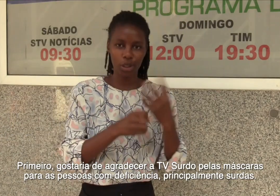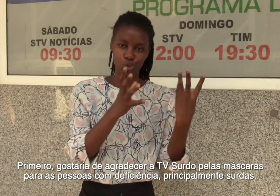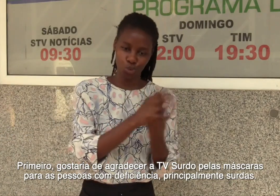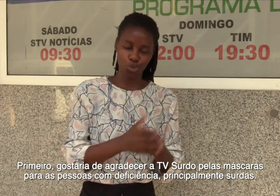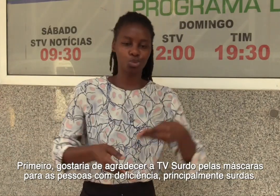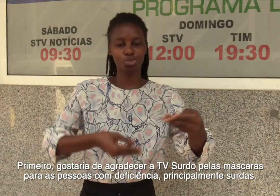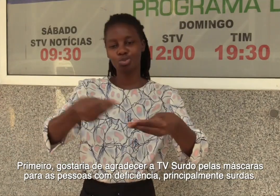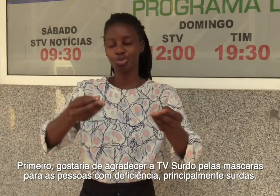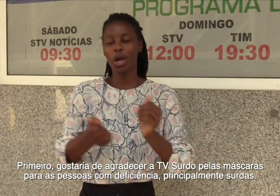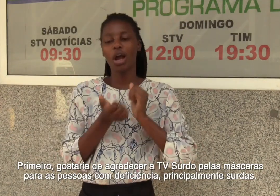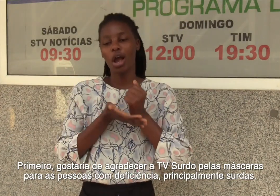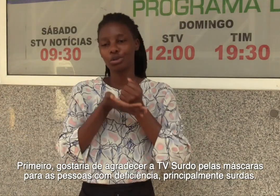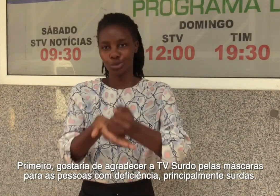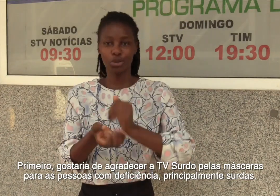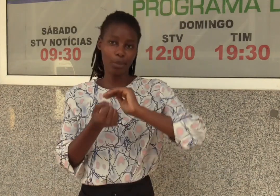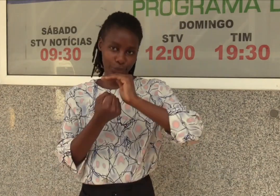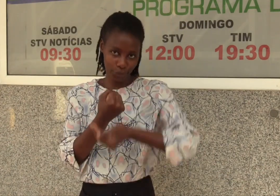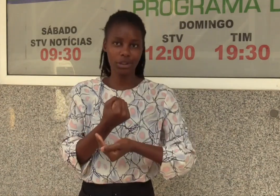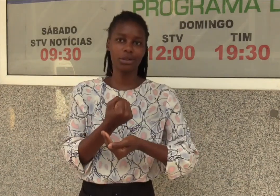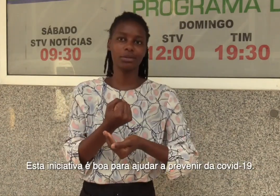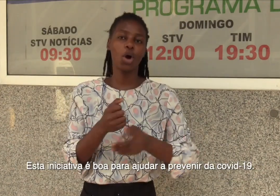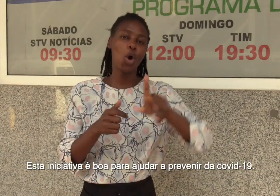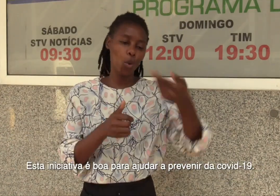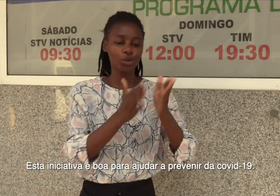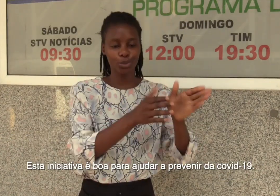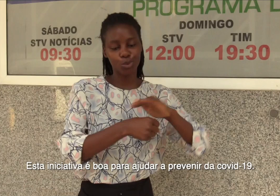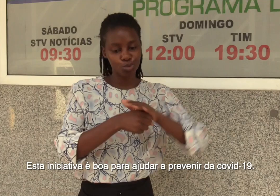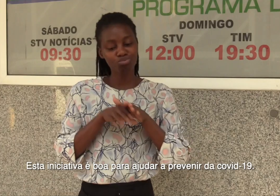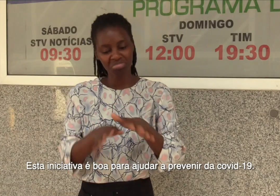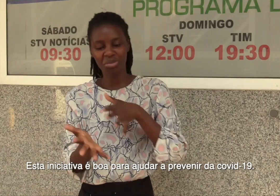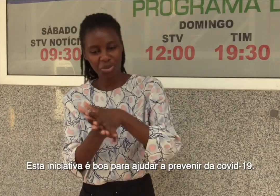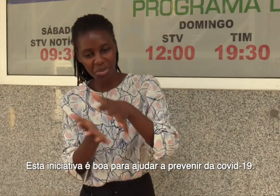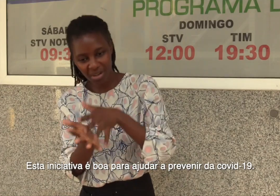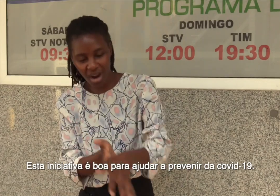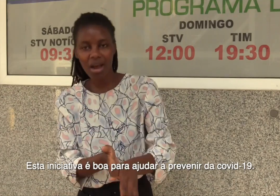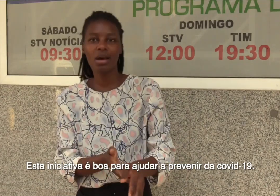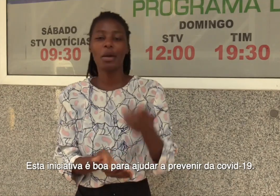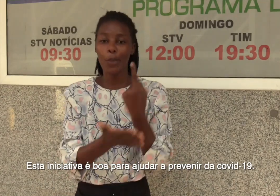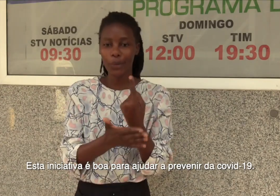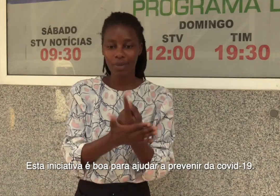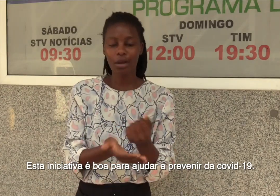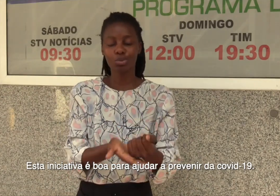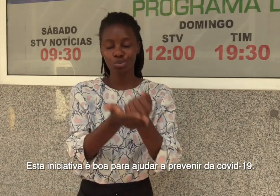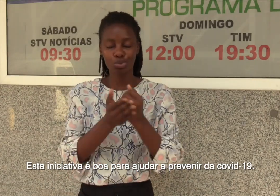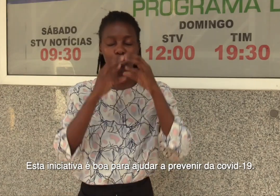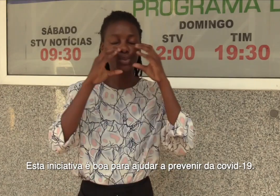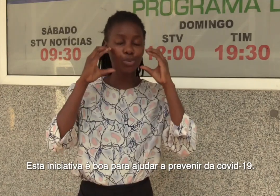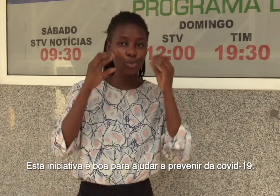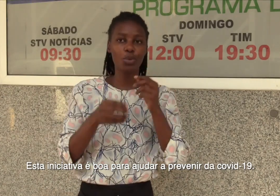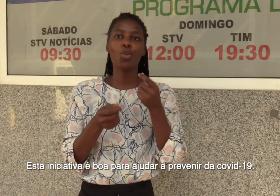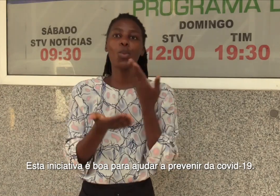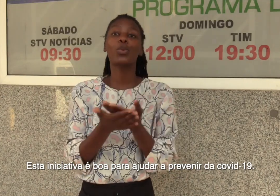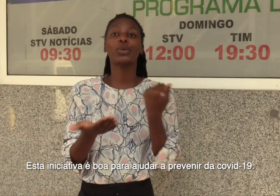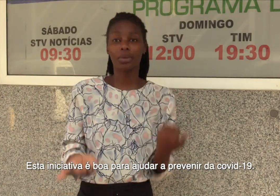principalmente os surdos. Esta iniciativa é boa para ajudar a prevenir a Covid